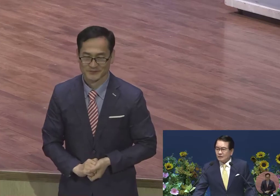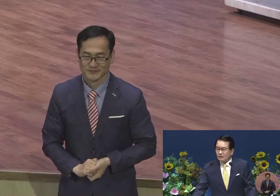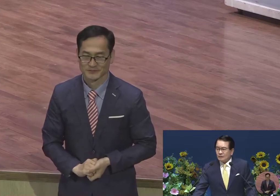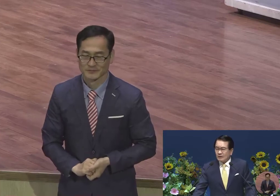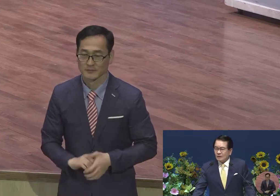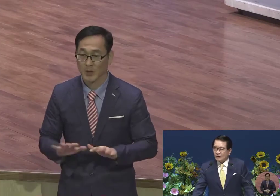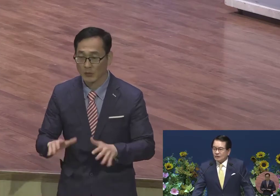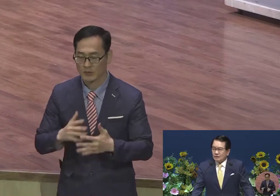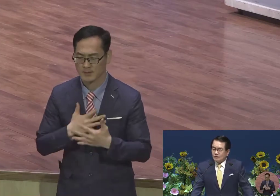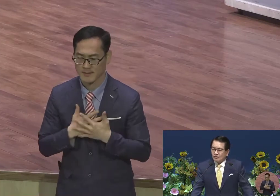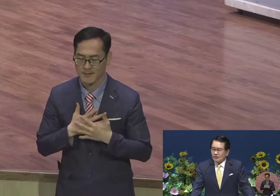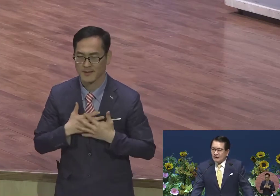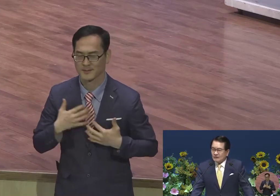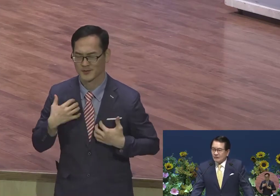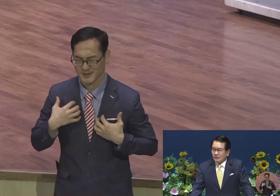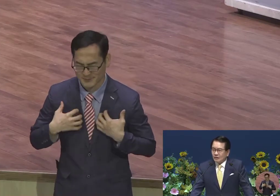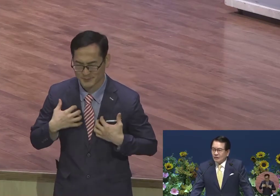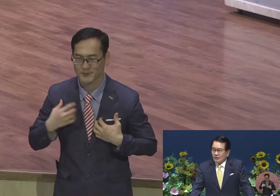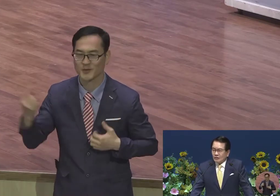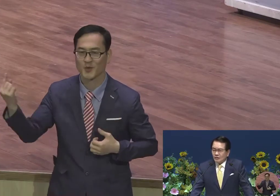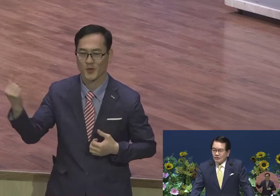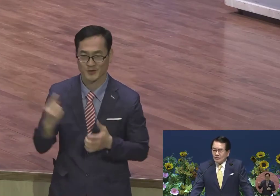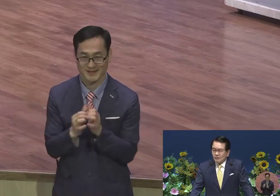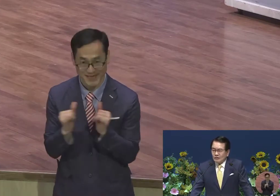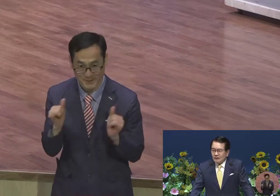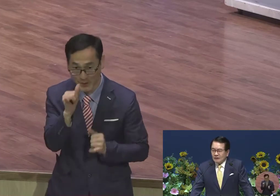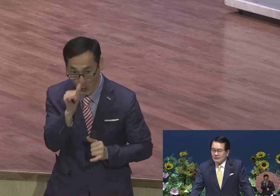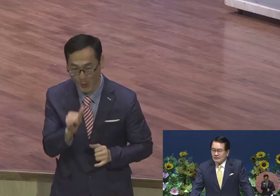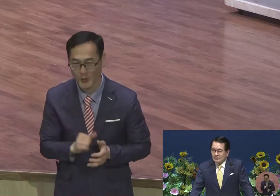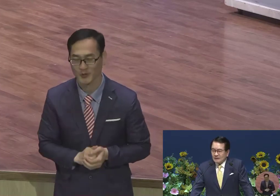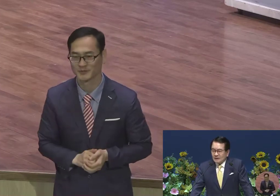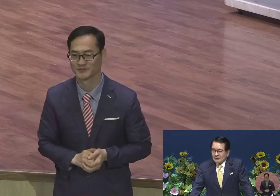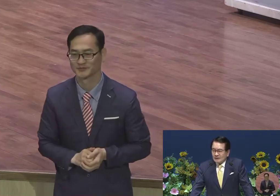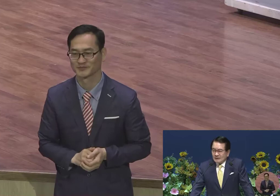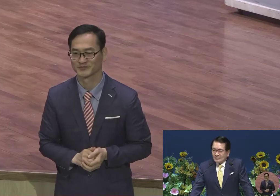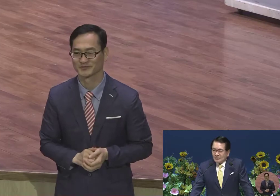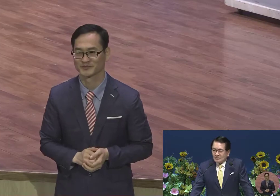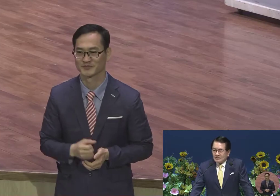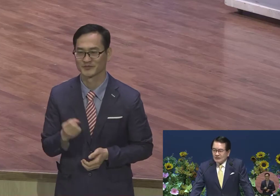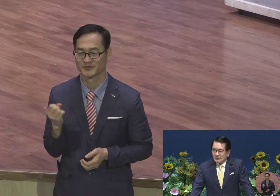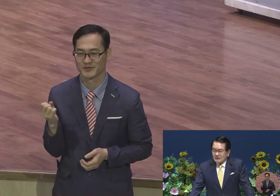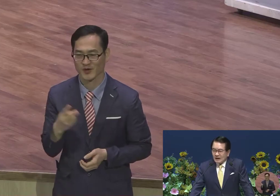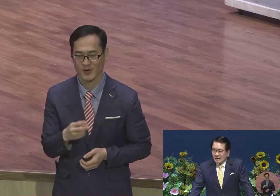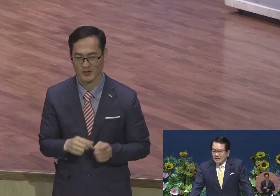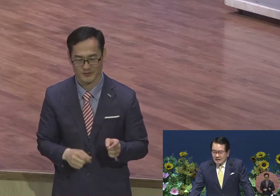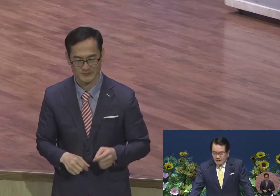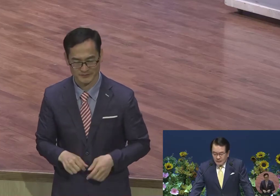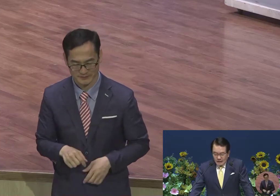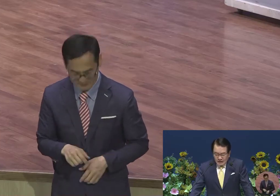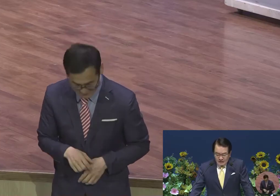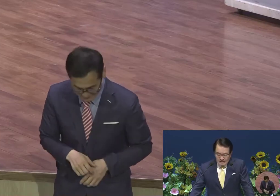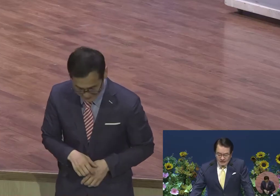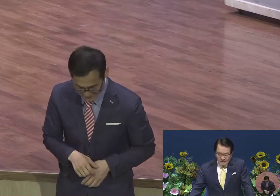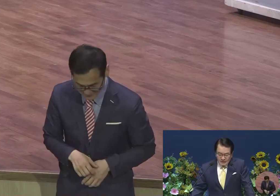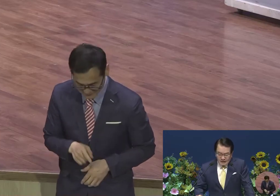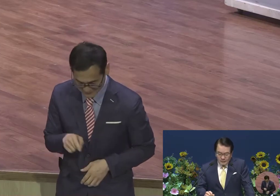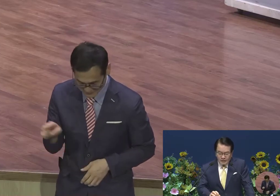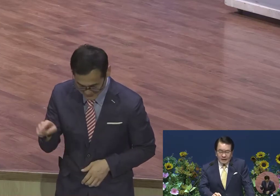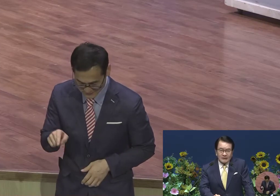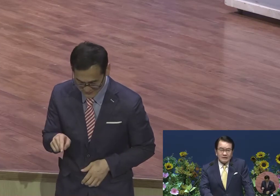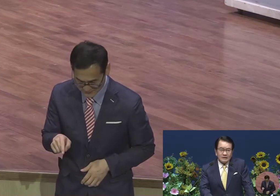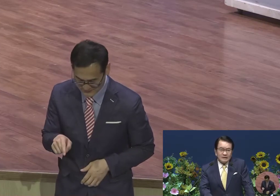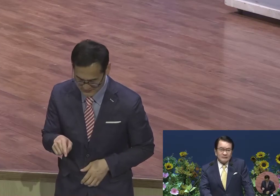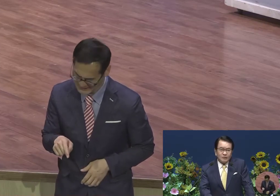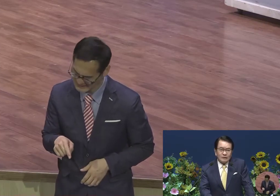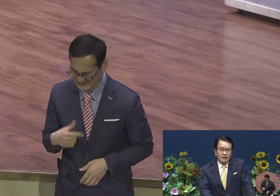그렇게 초청받아 오신 분도 계시고, 또 어떤 분들은 지인이 잘 알기 때문에, 그 체면